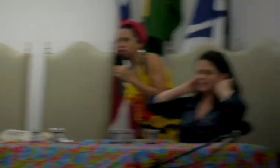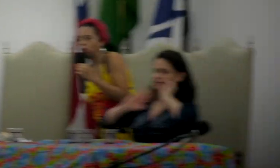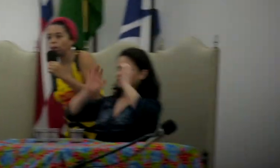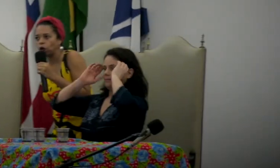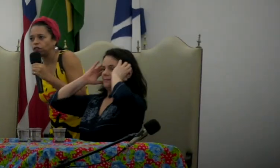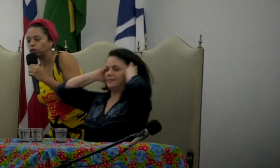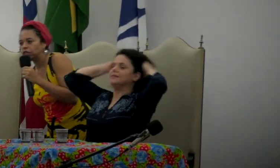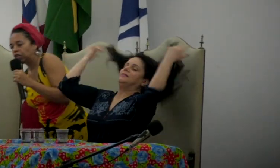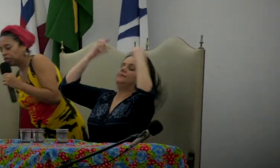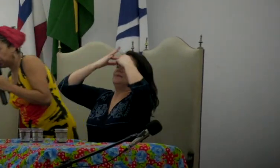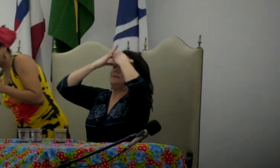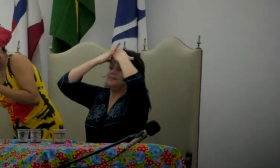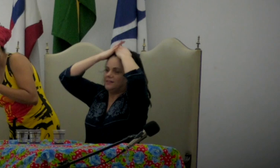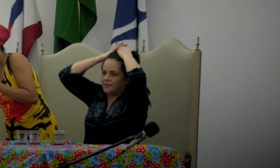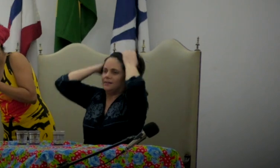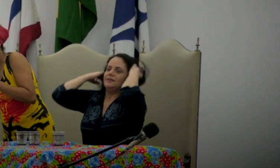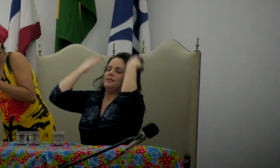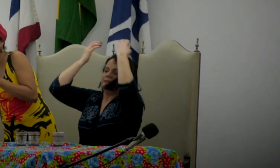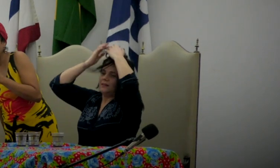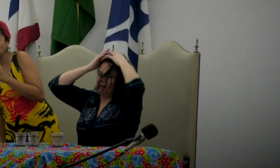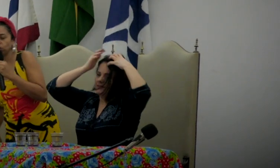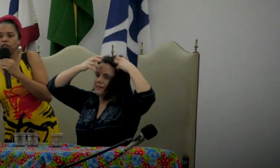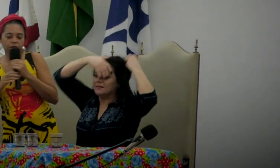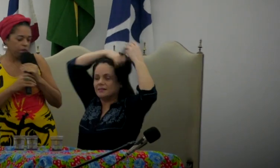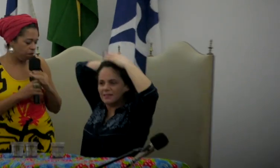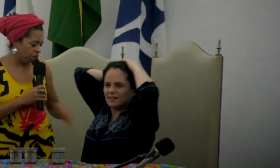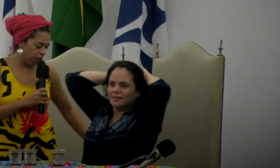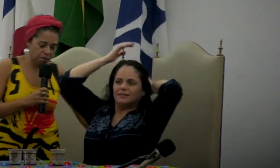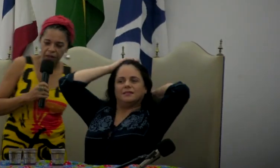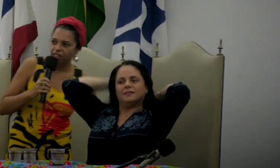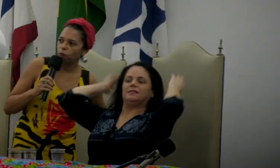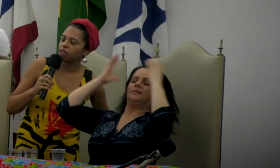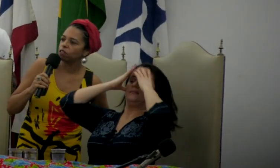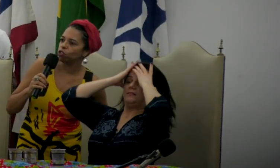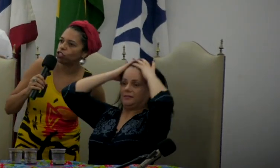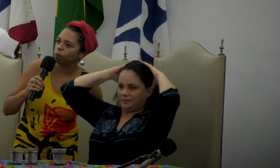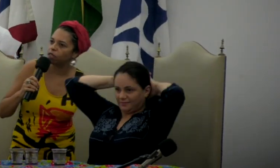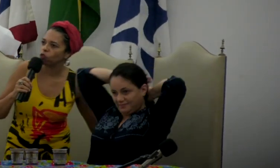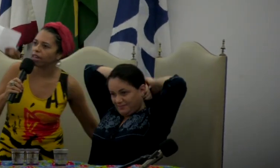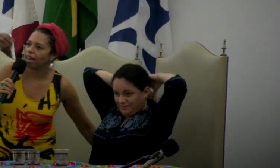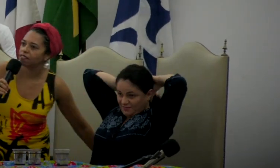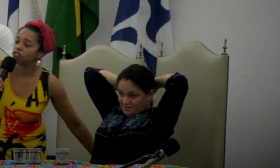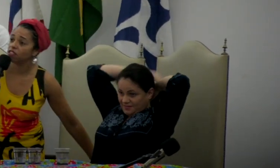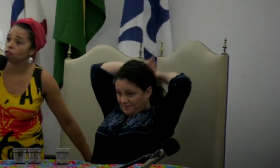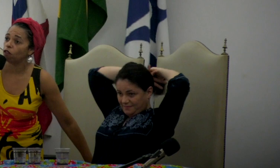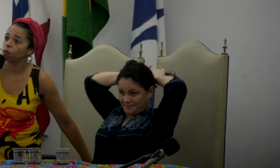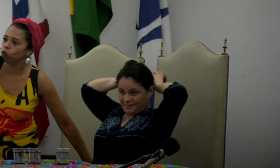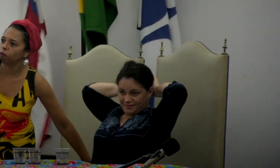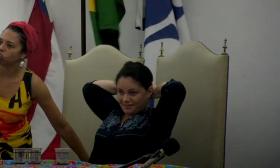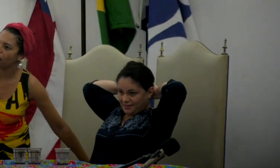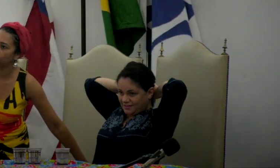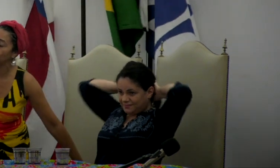no Brasil, comprovam que os surdos que passaram pela cirurgia de implante coclear se